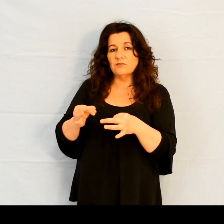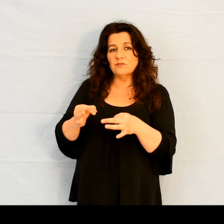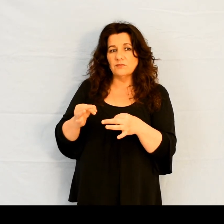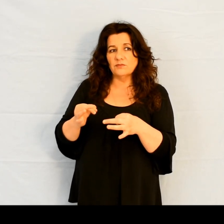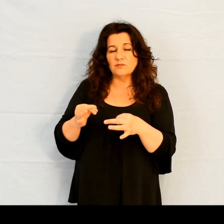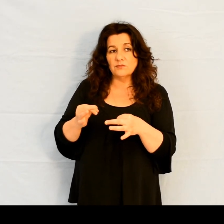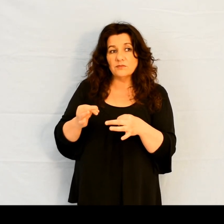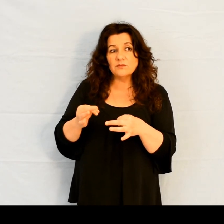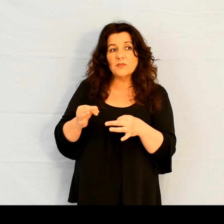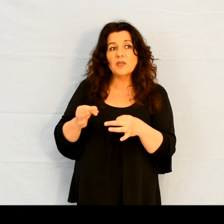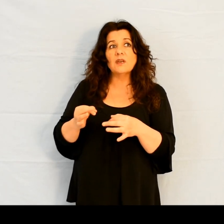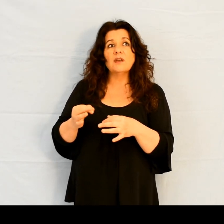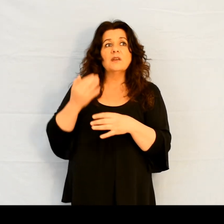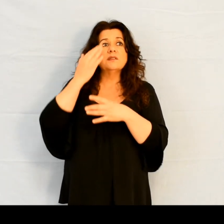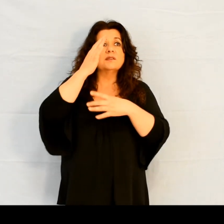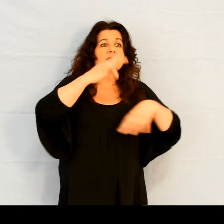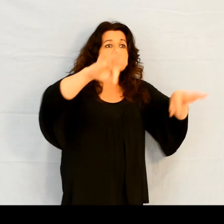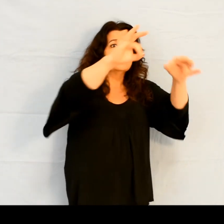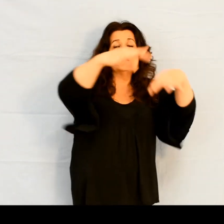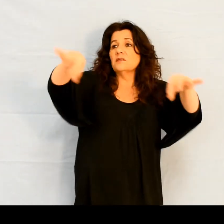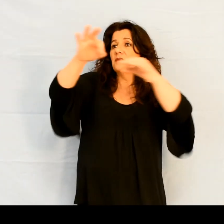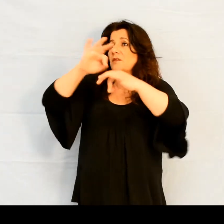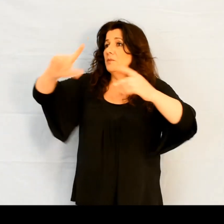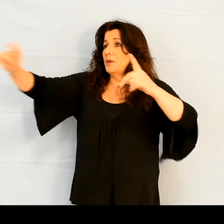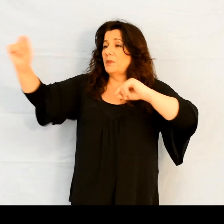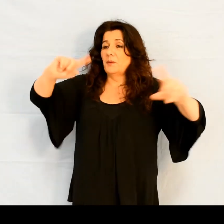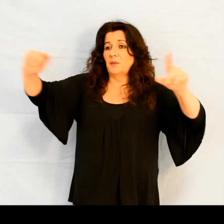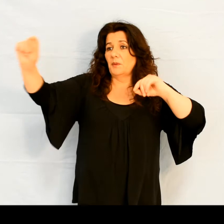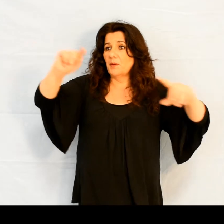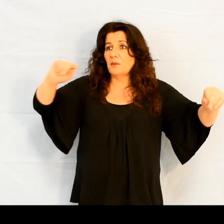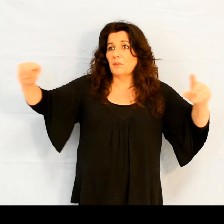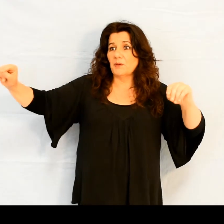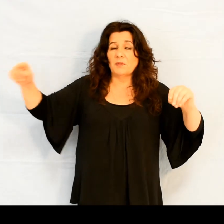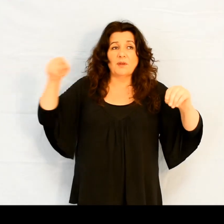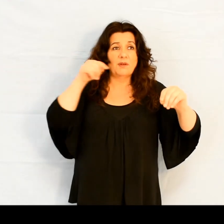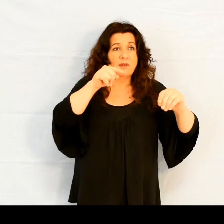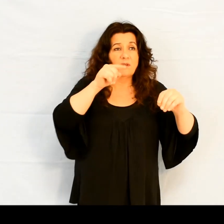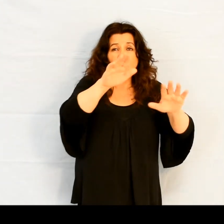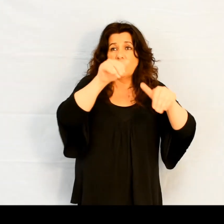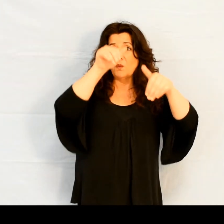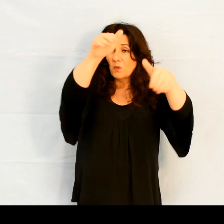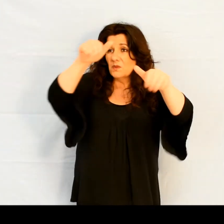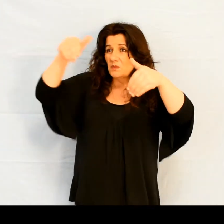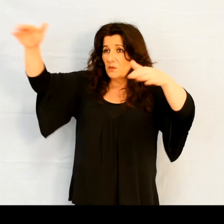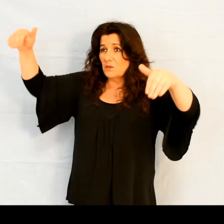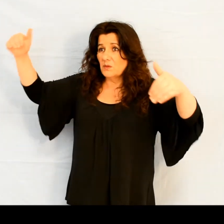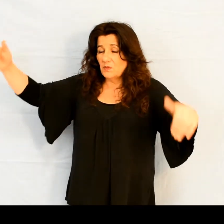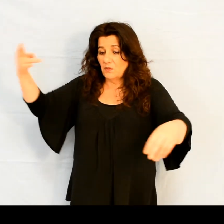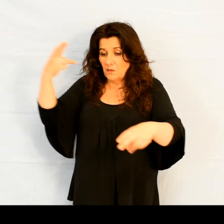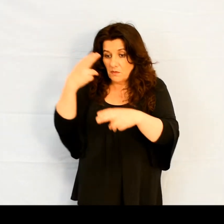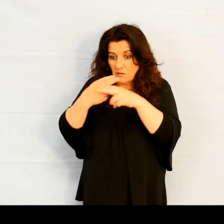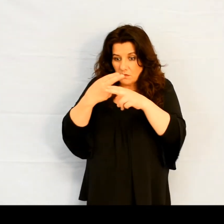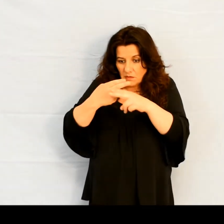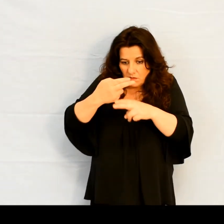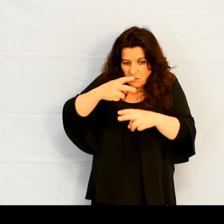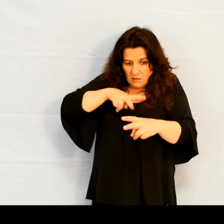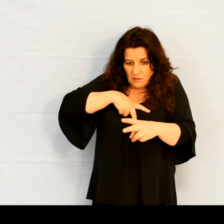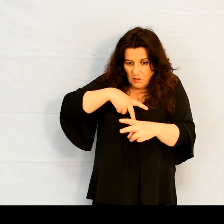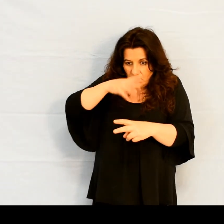Dans les nations où ils sont allés, ils ont profané mon saint nom, car on disait,